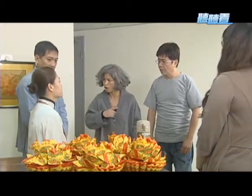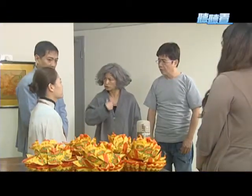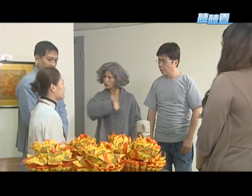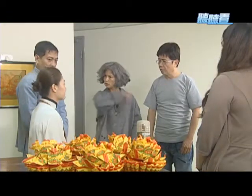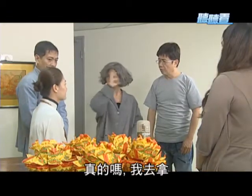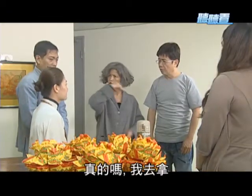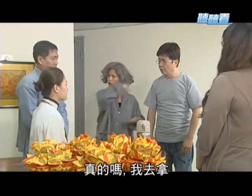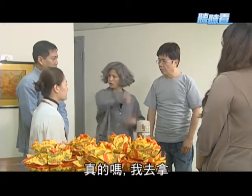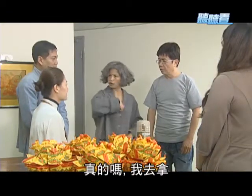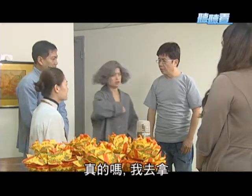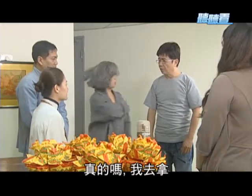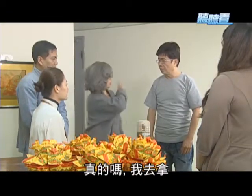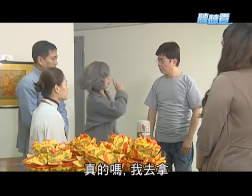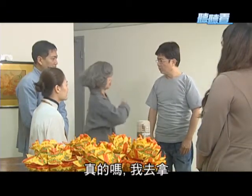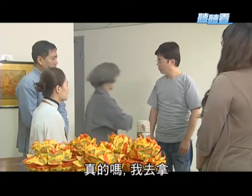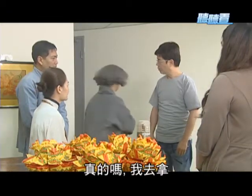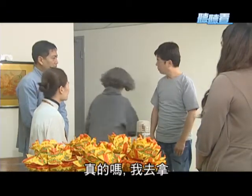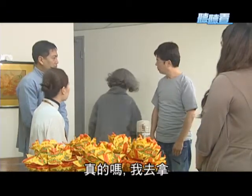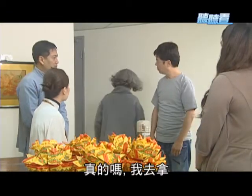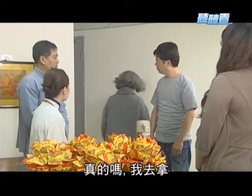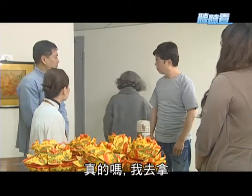嘉谢哦，我去拿哦。